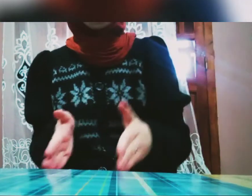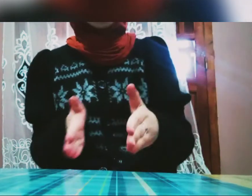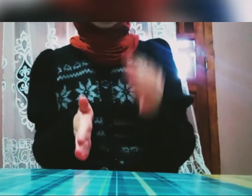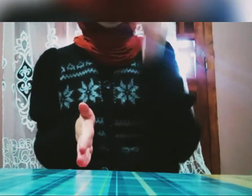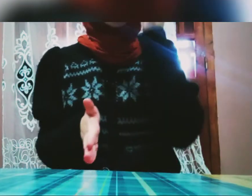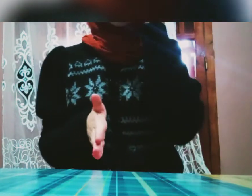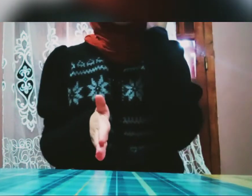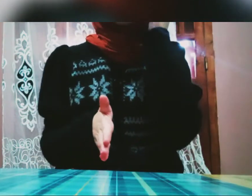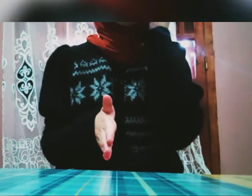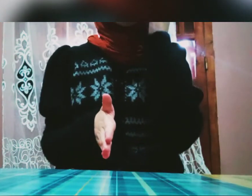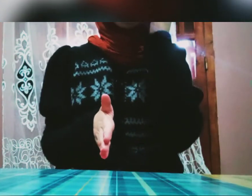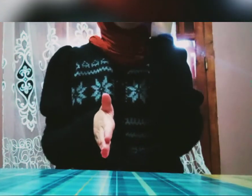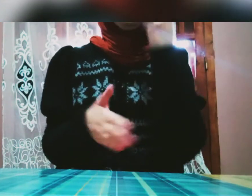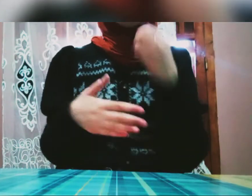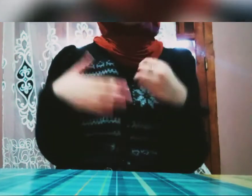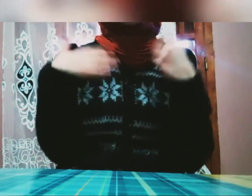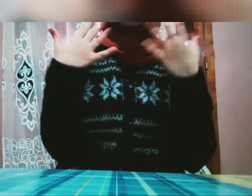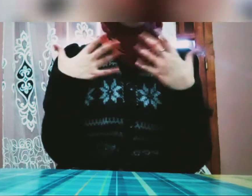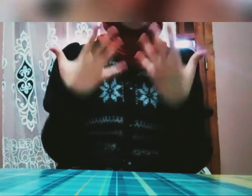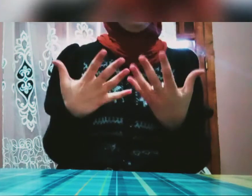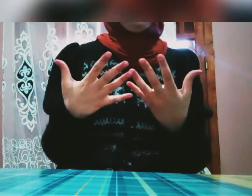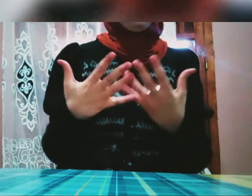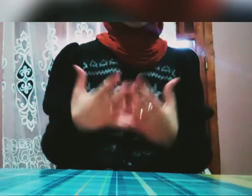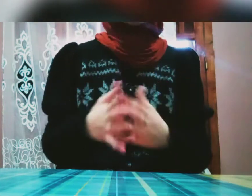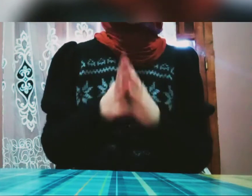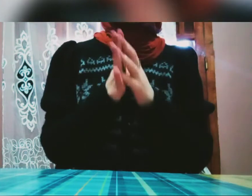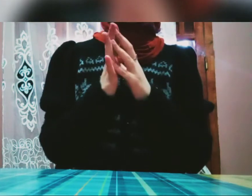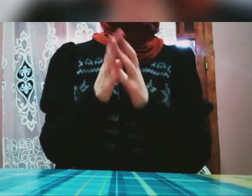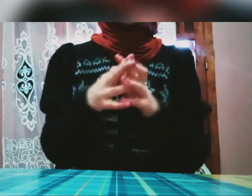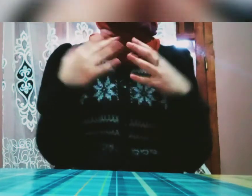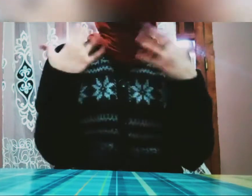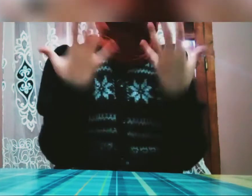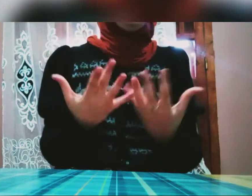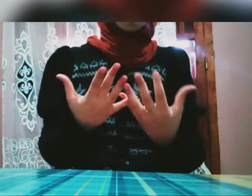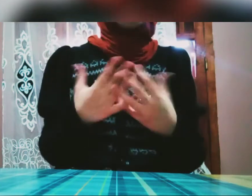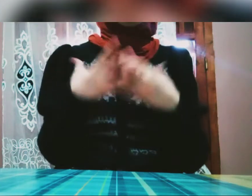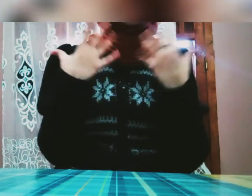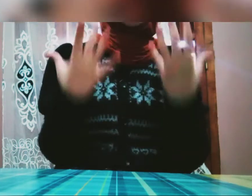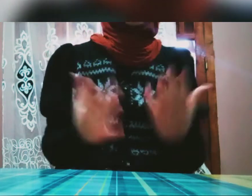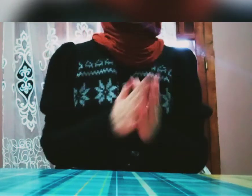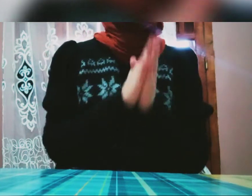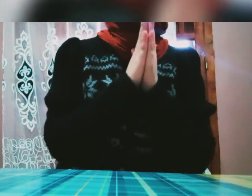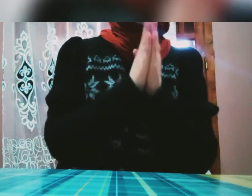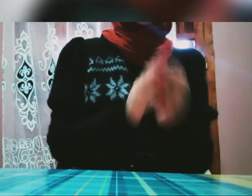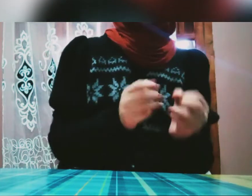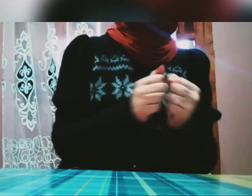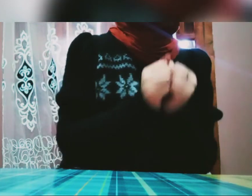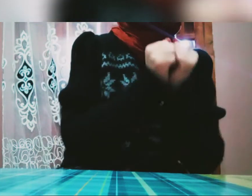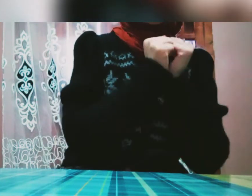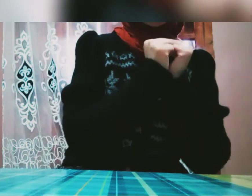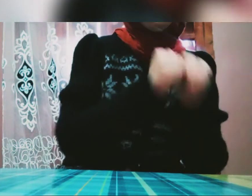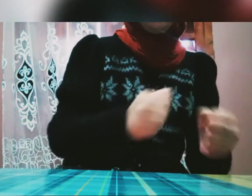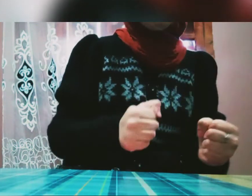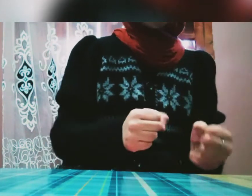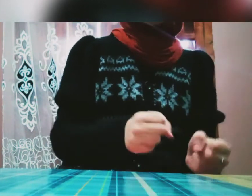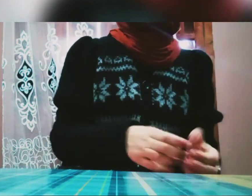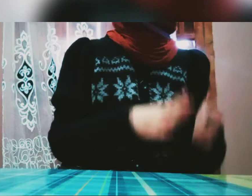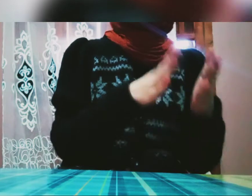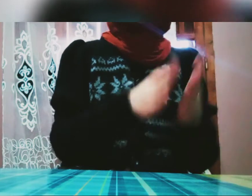فيه. فالصلاة تعلمنا بزاف الانضباط. فالمسلم بطبيعته الملتزم والمنضبط في صلاته